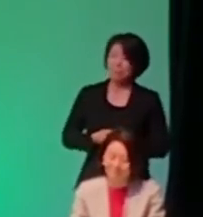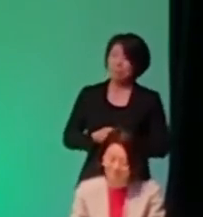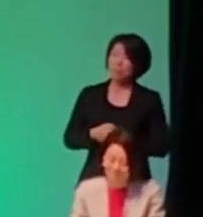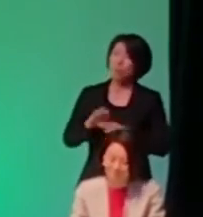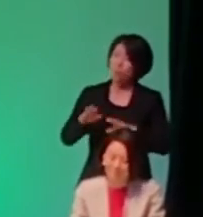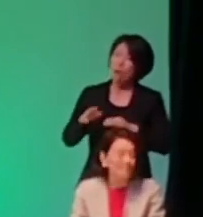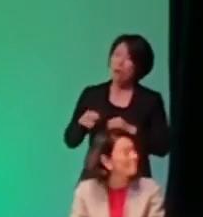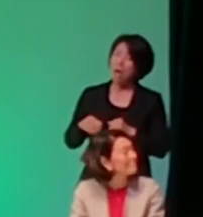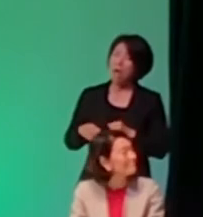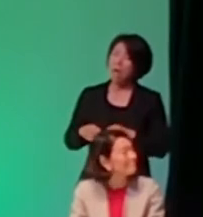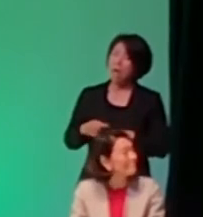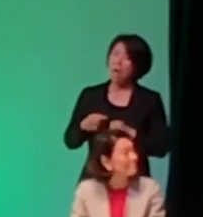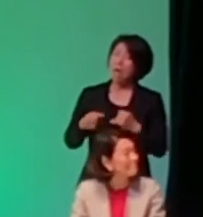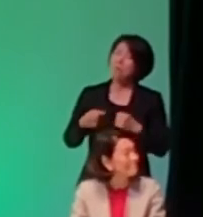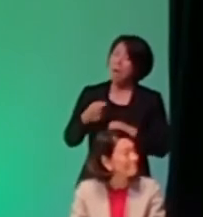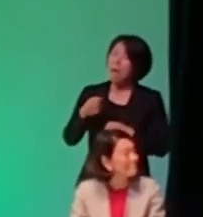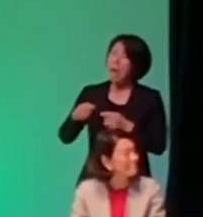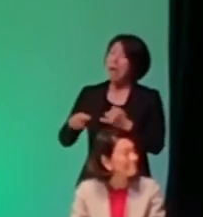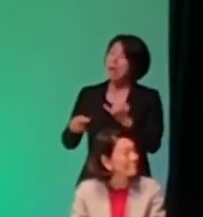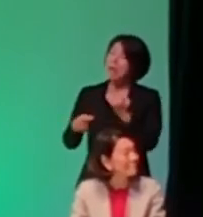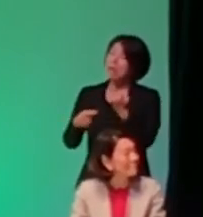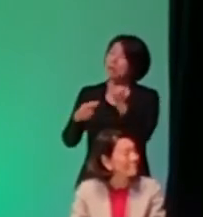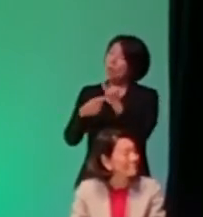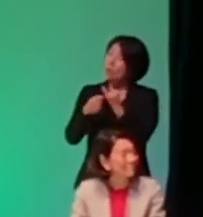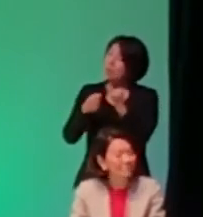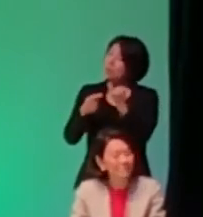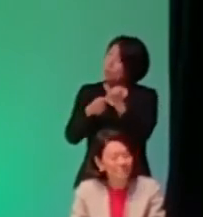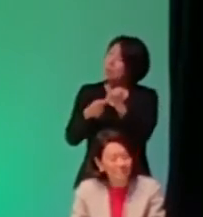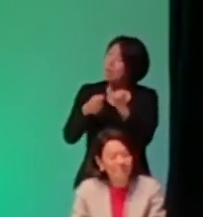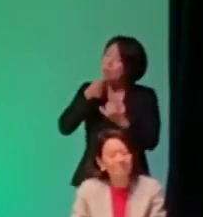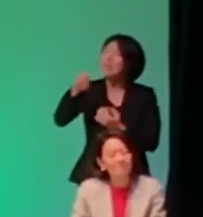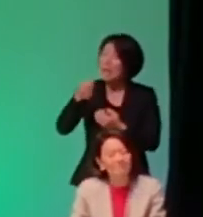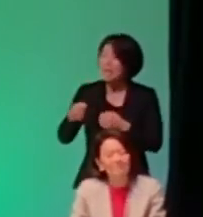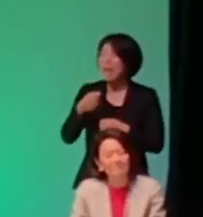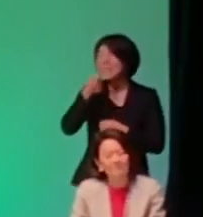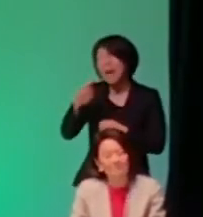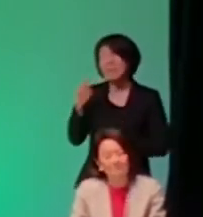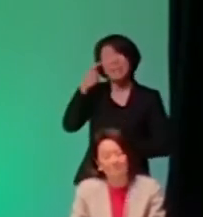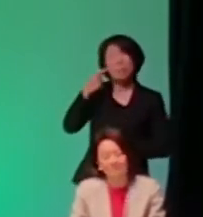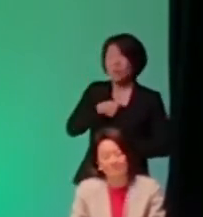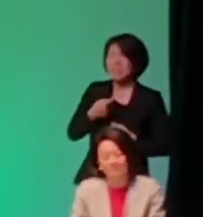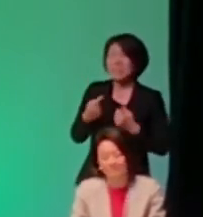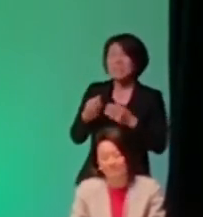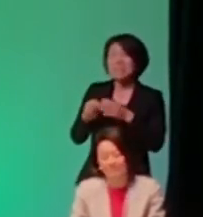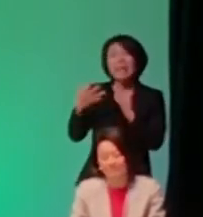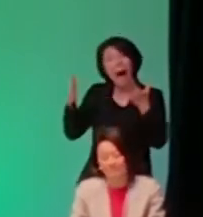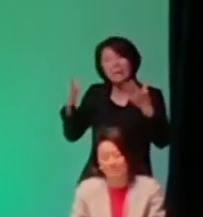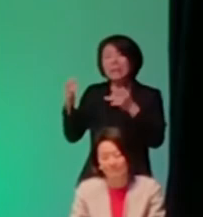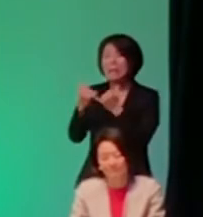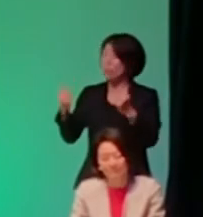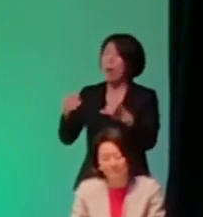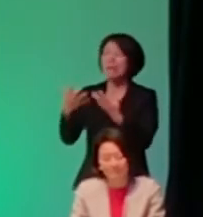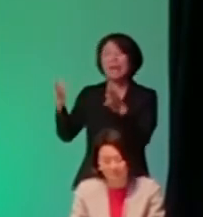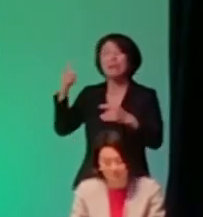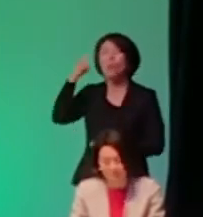嫌な思いをしなかった人は多分記者、女性記者でいないと思います。まあ、経験はその中にはいろいろあると思うんですけど、まあ、私も実